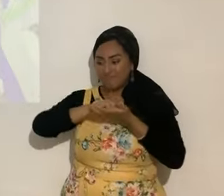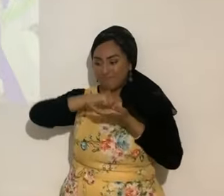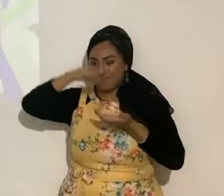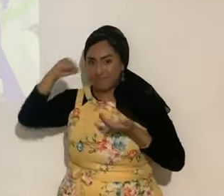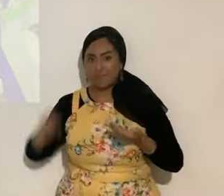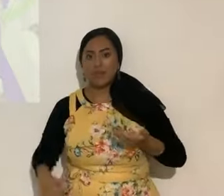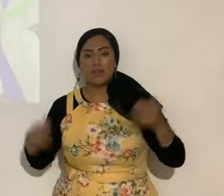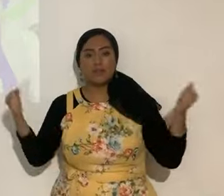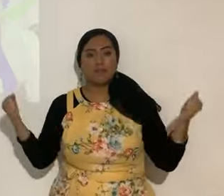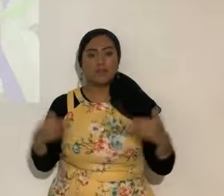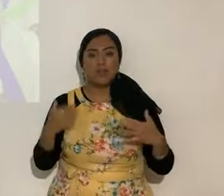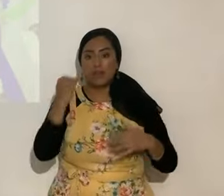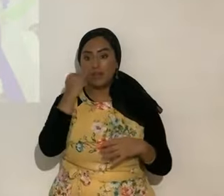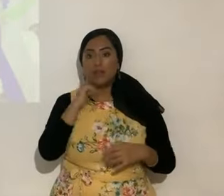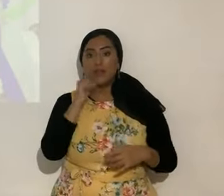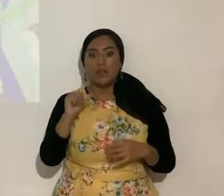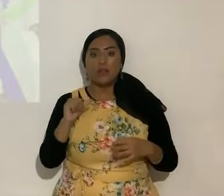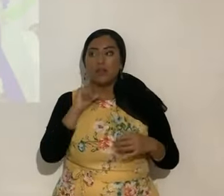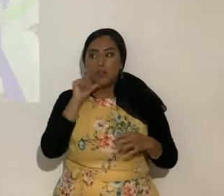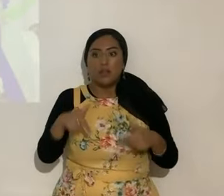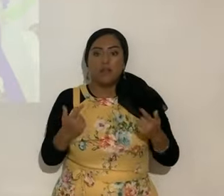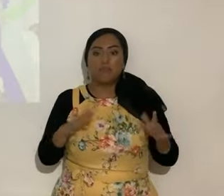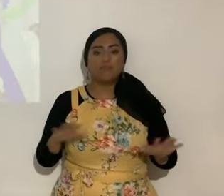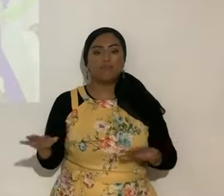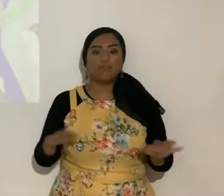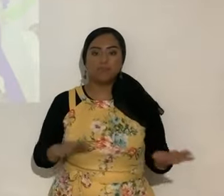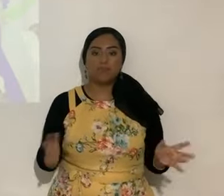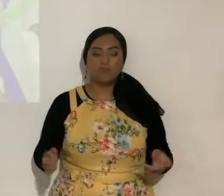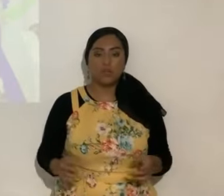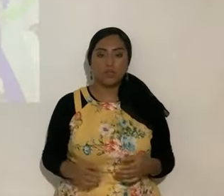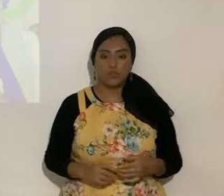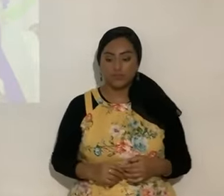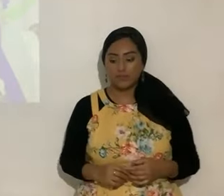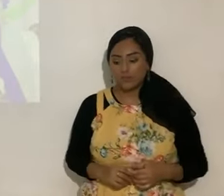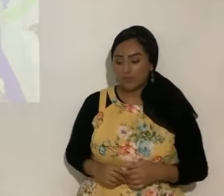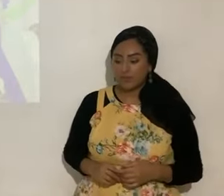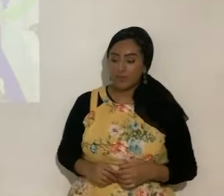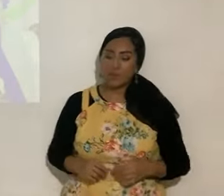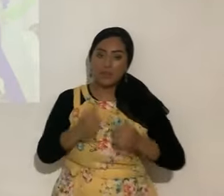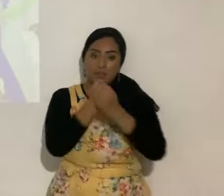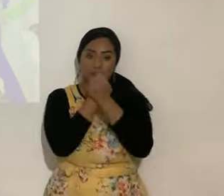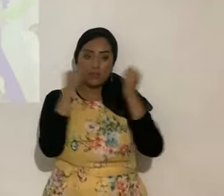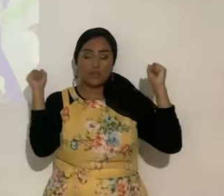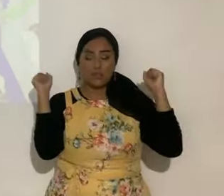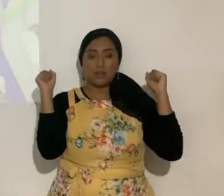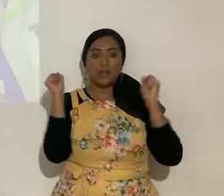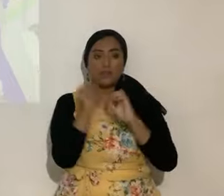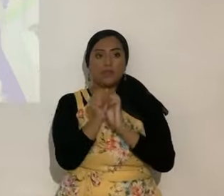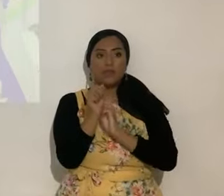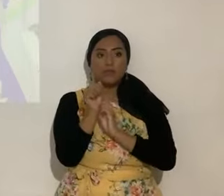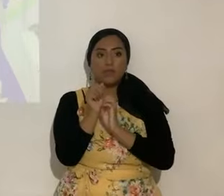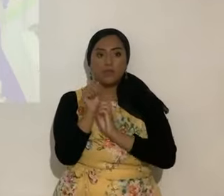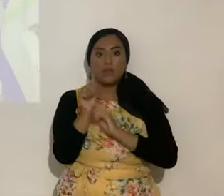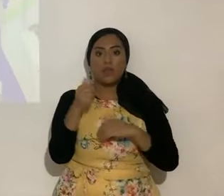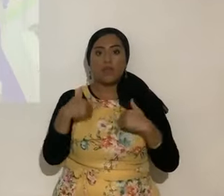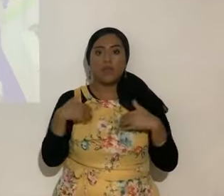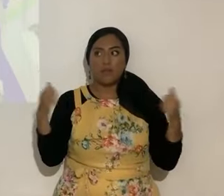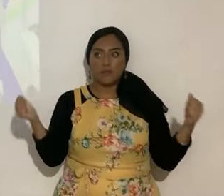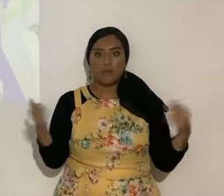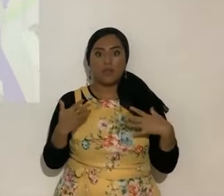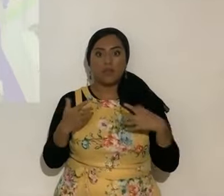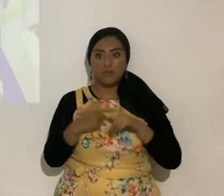miedo, porque si no, entonces no vivimos tranquilo, entonces, el salvo, pues que va a tener miedo,